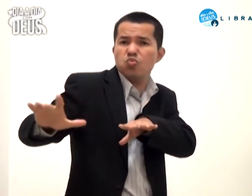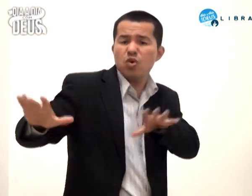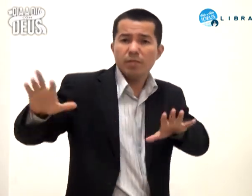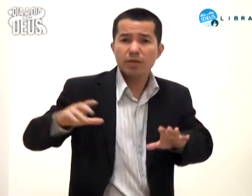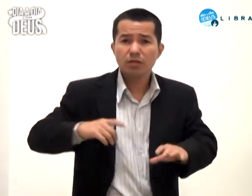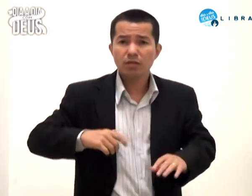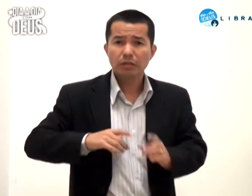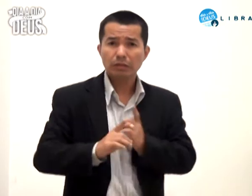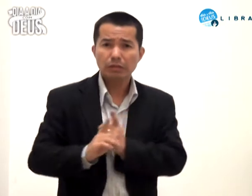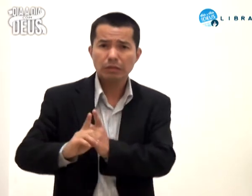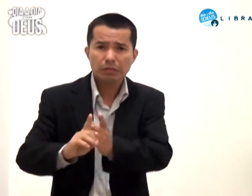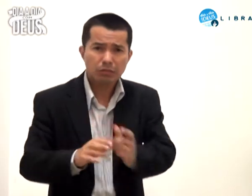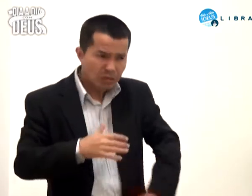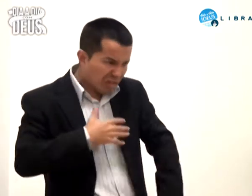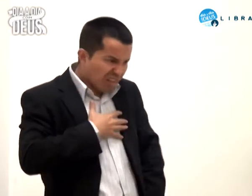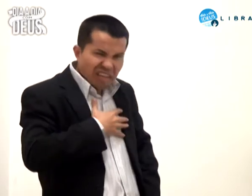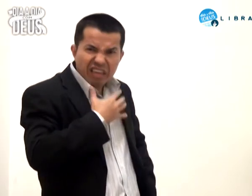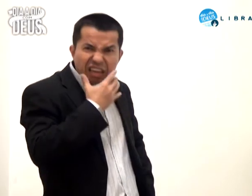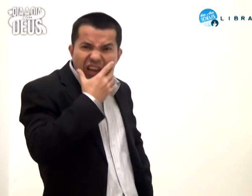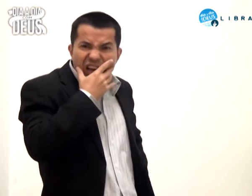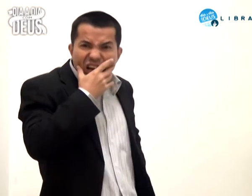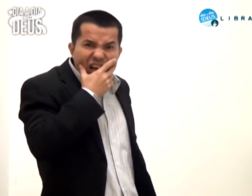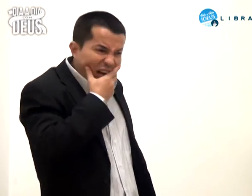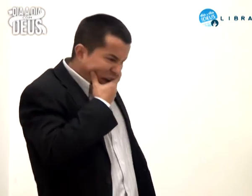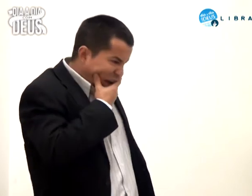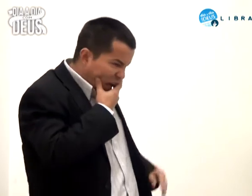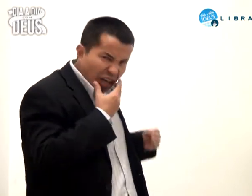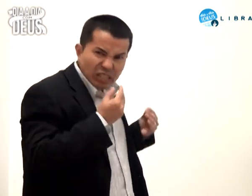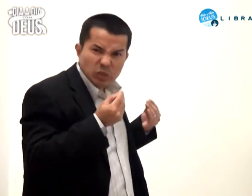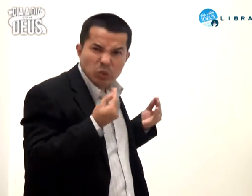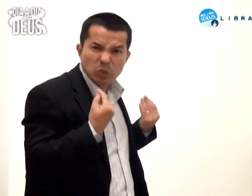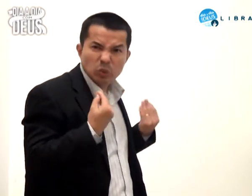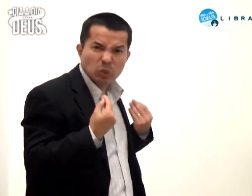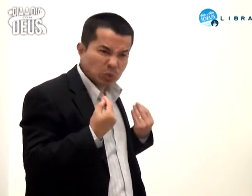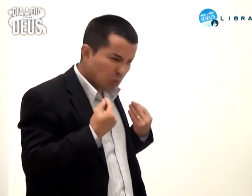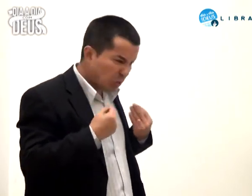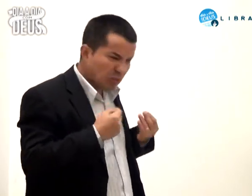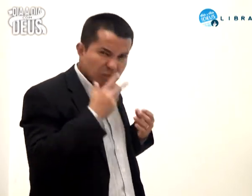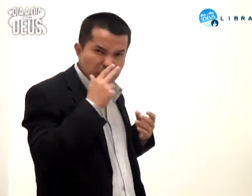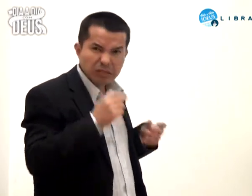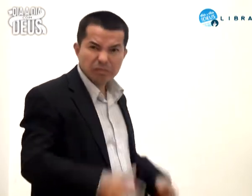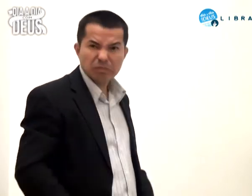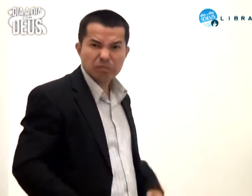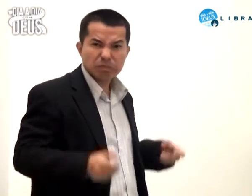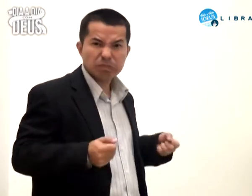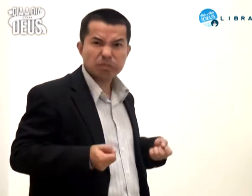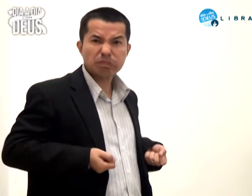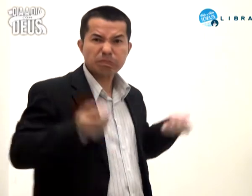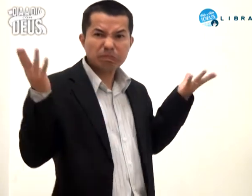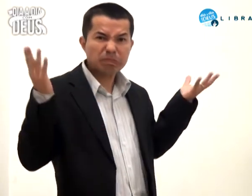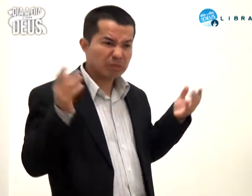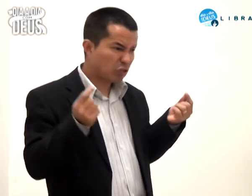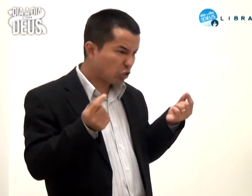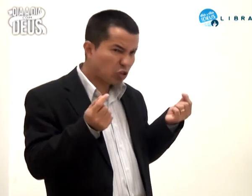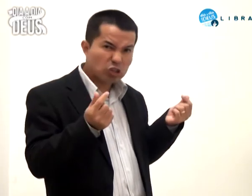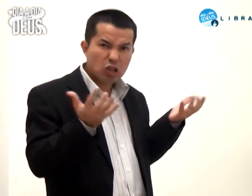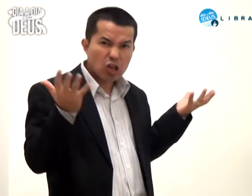Jesus. Alguém diz assim: como é que faz uma coisa dessa? É maluca, joga fora esse dinheiro todo. E Jesus vai dizer: não,